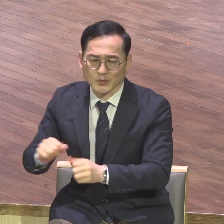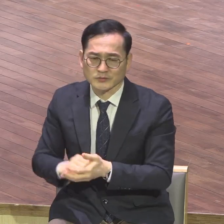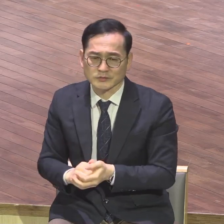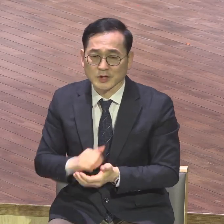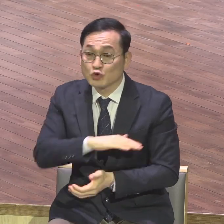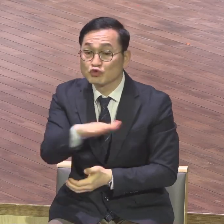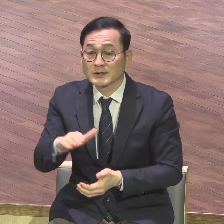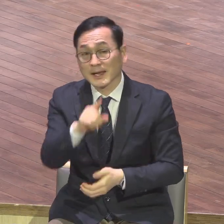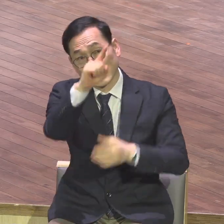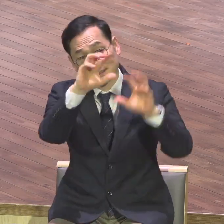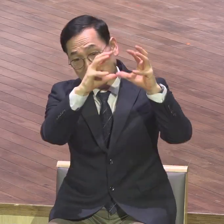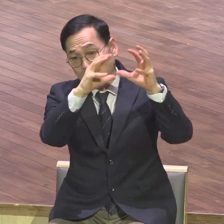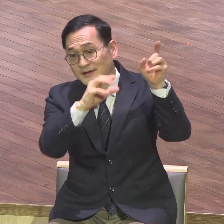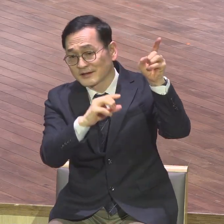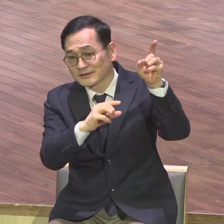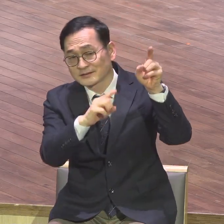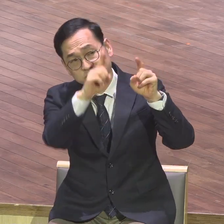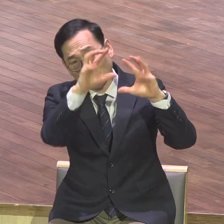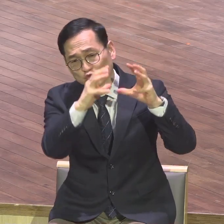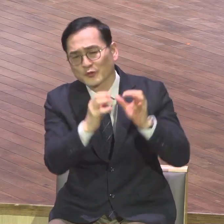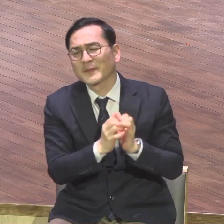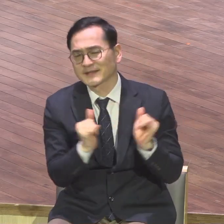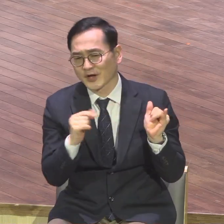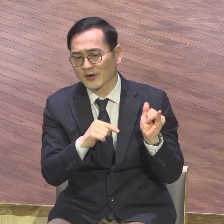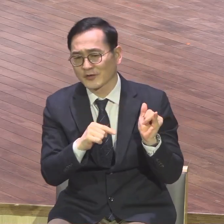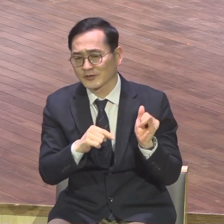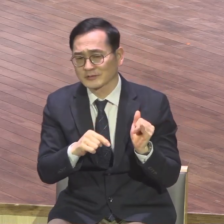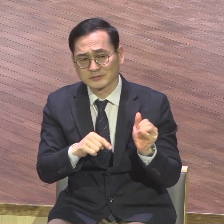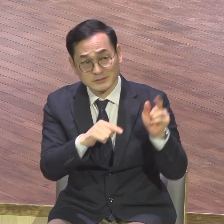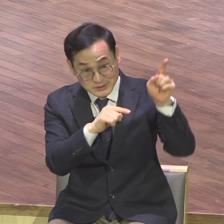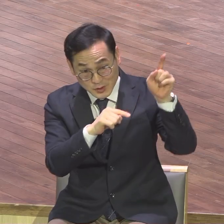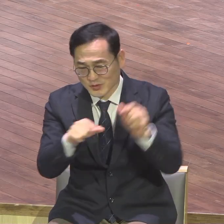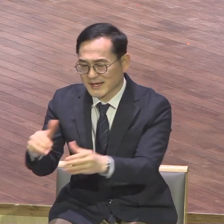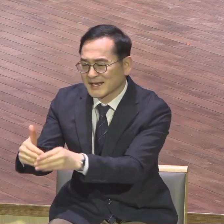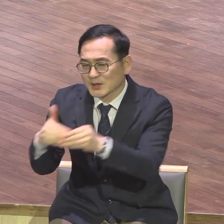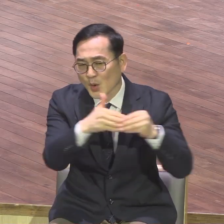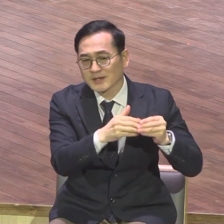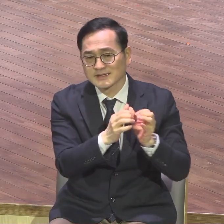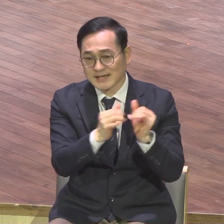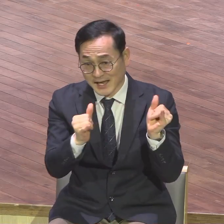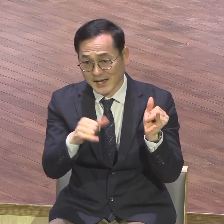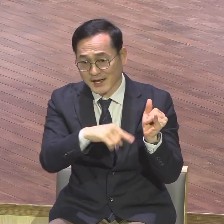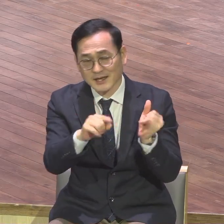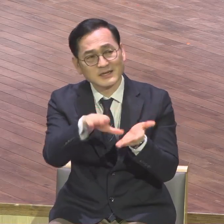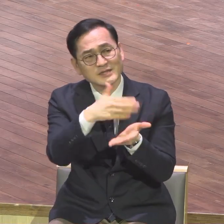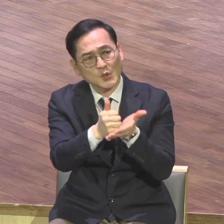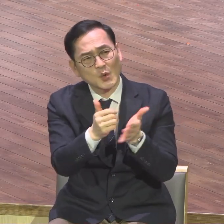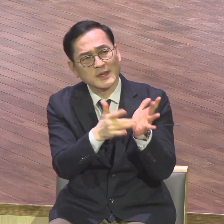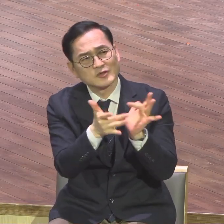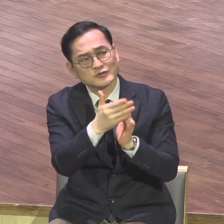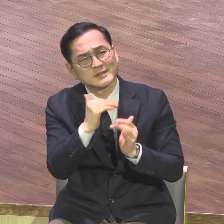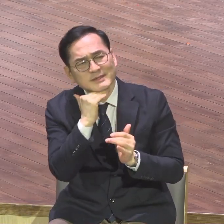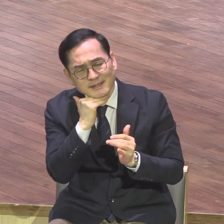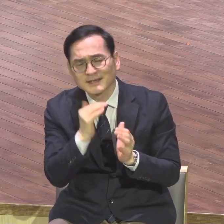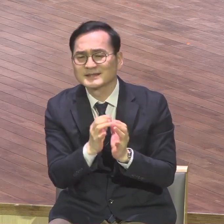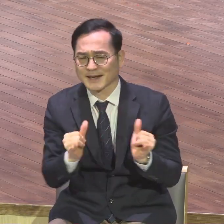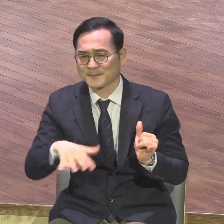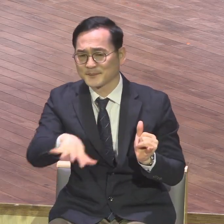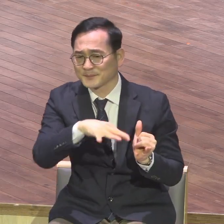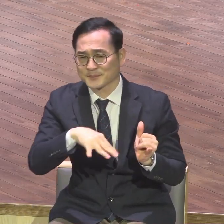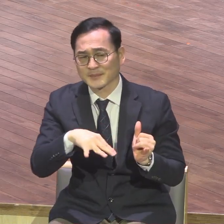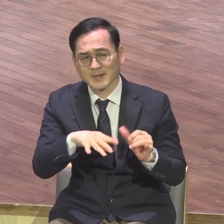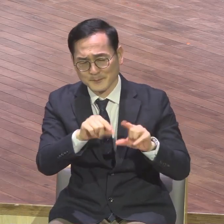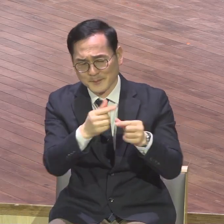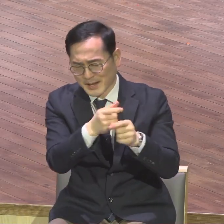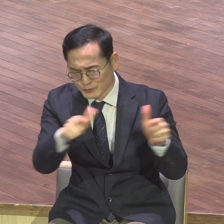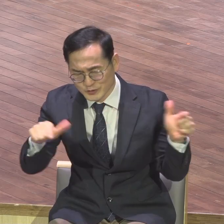시민권은 하늘에 있는지라. 거기로부터 구원하는 자 곧 주 예수 그리스도를 기다리노니 그는 만물을 자기에게 복종하게 하실